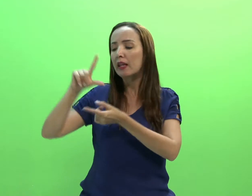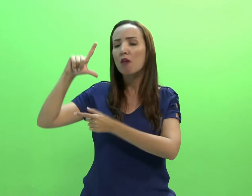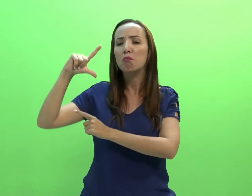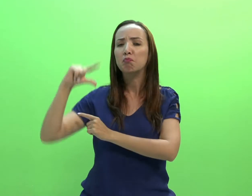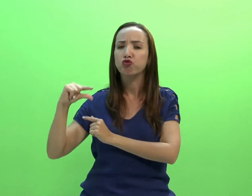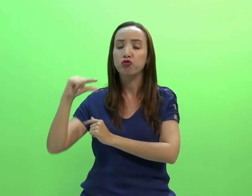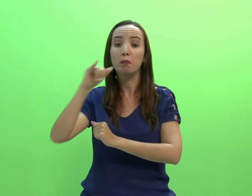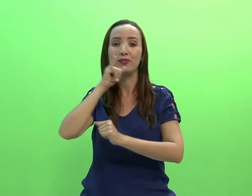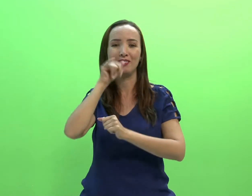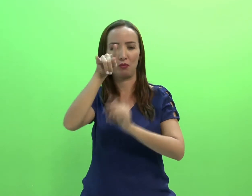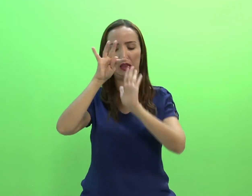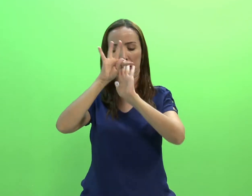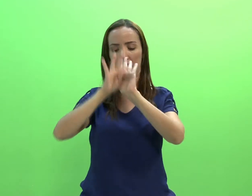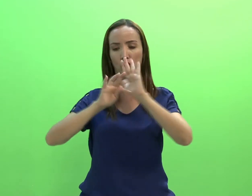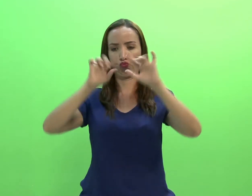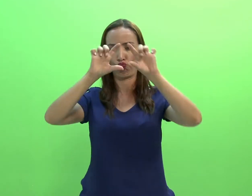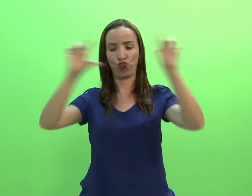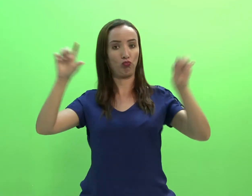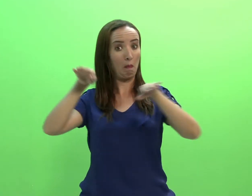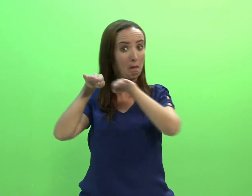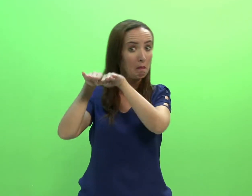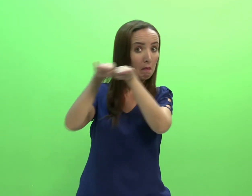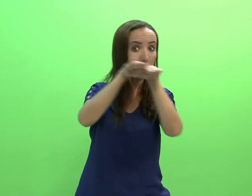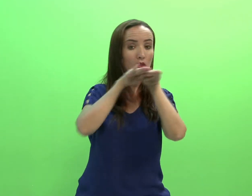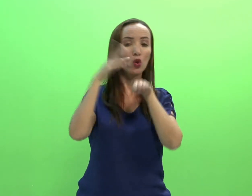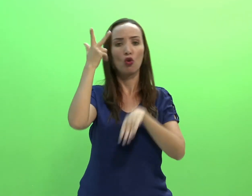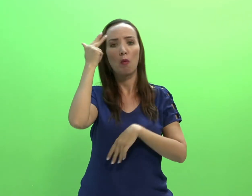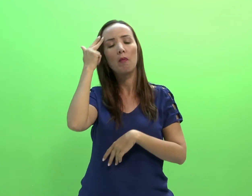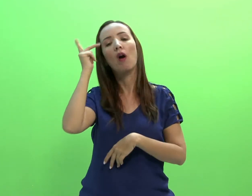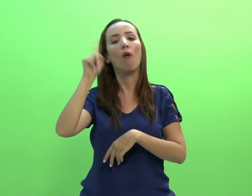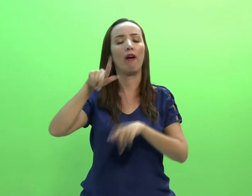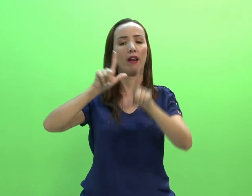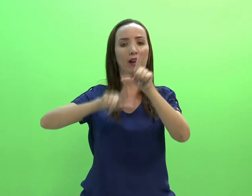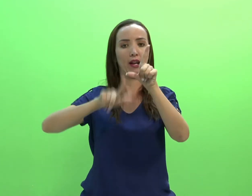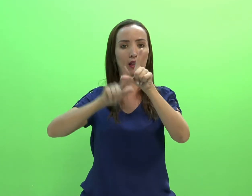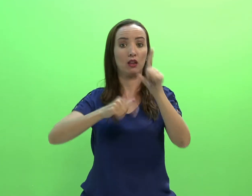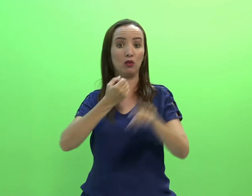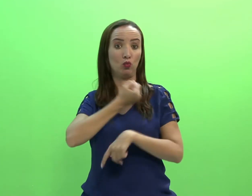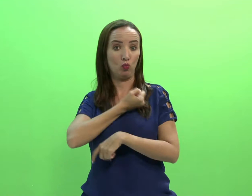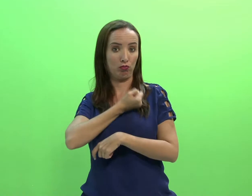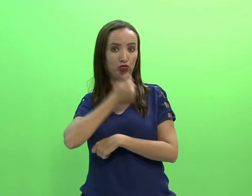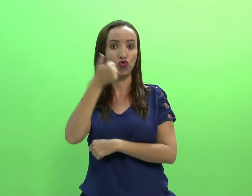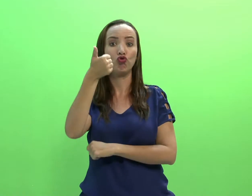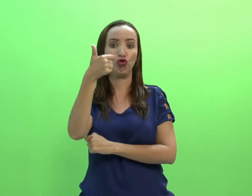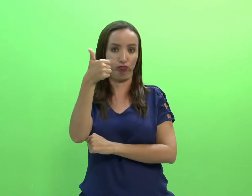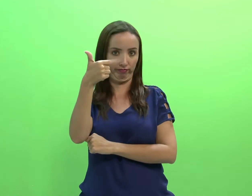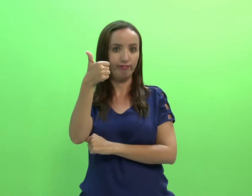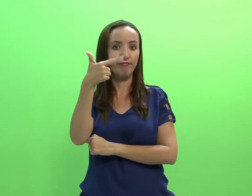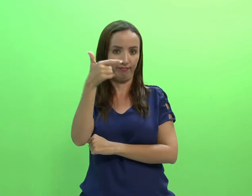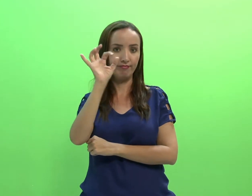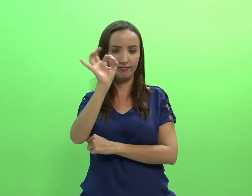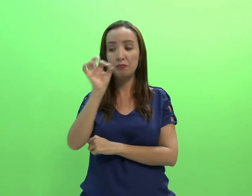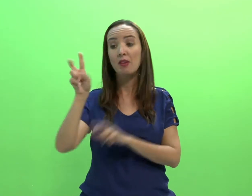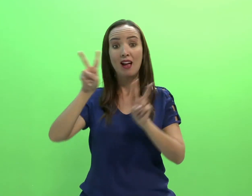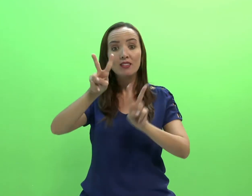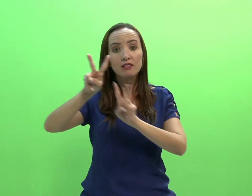um espaço normal. No seu texto, a fonte é tamanho 12.